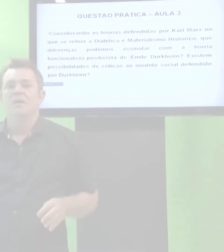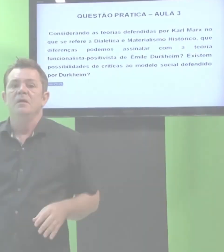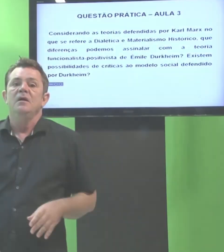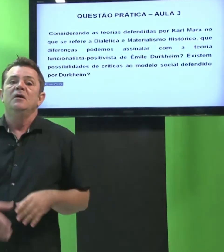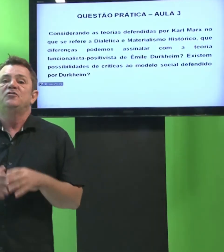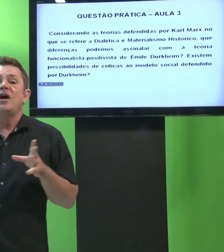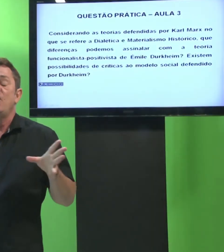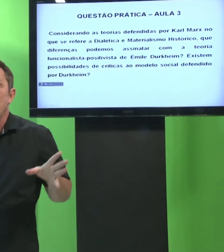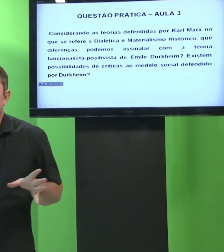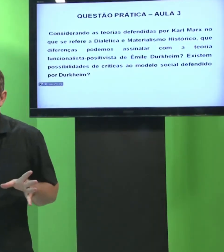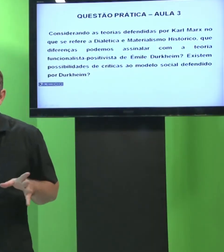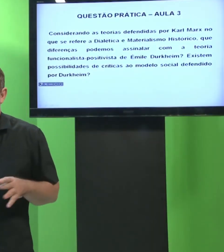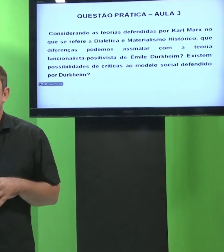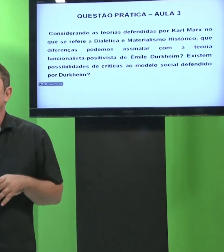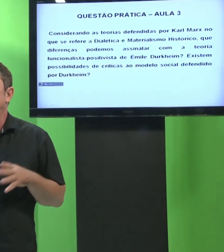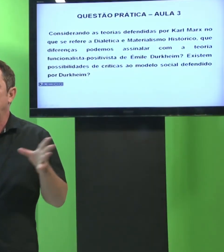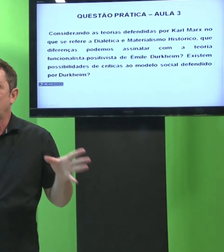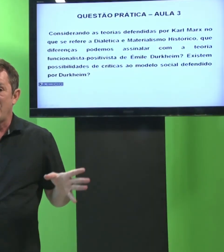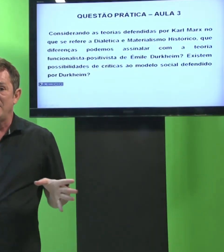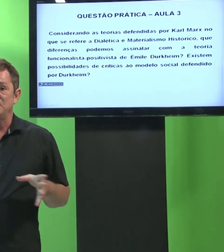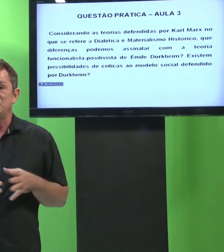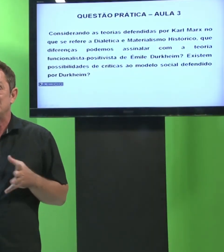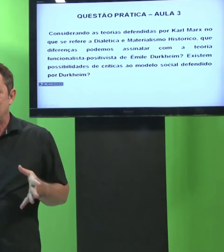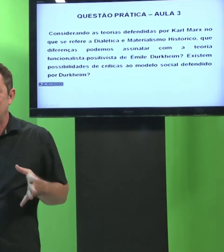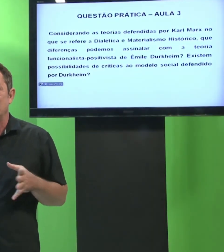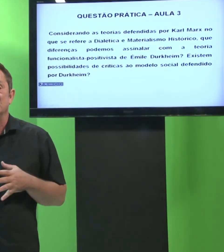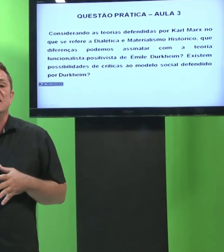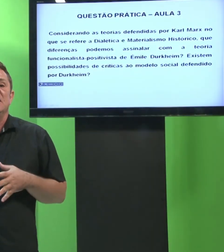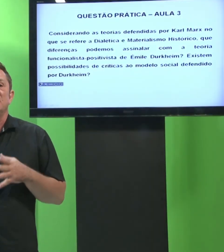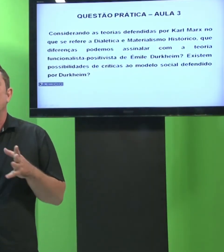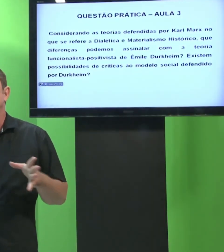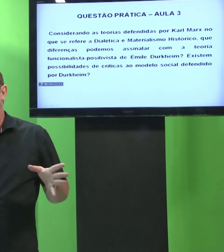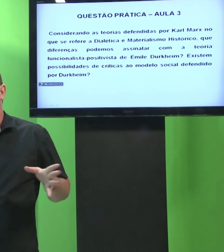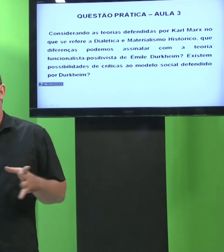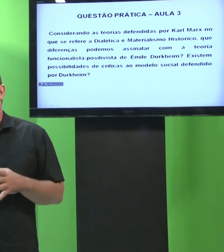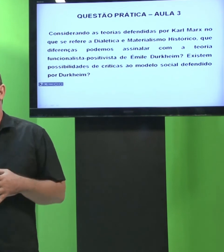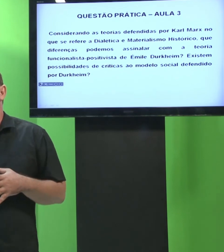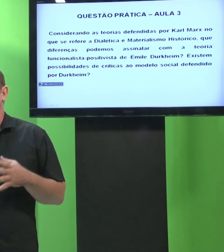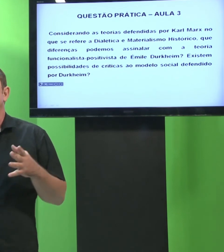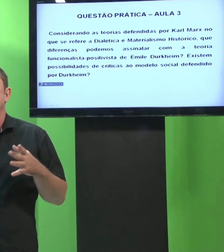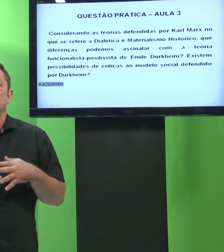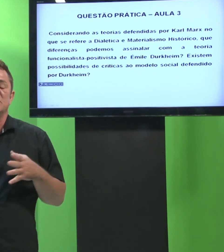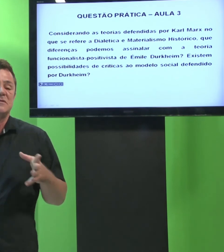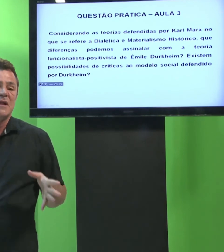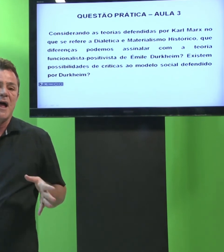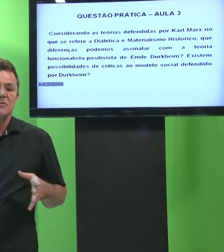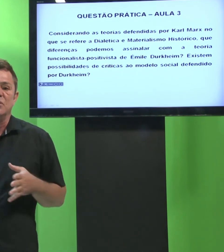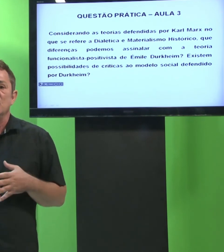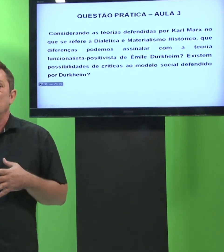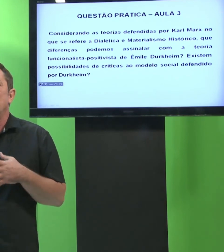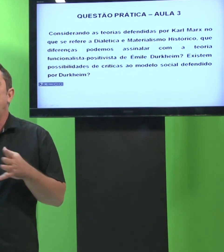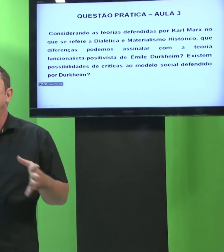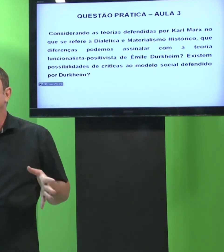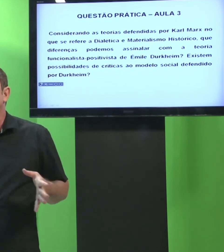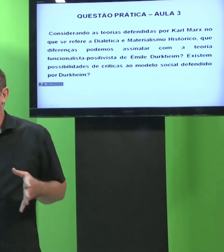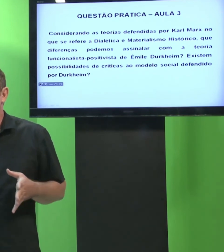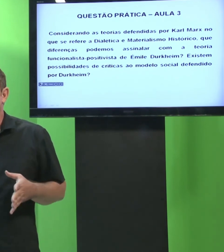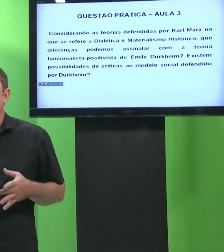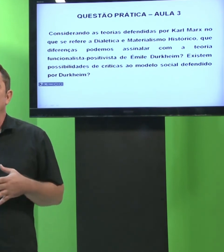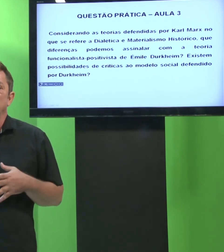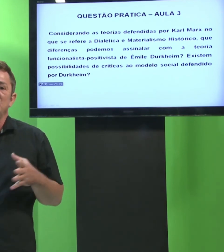empregados. Já o outro, Émile Durkheim, dizia que as instituições como o Estado, o